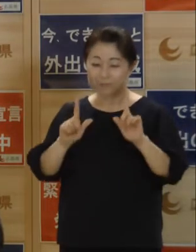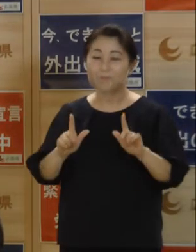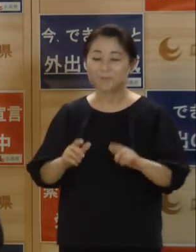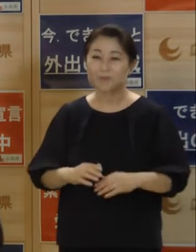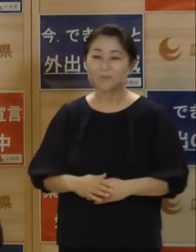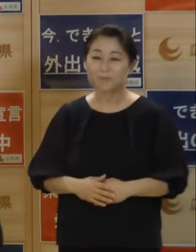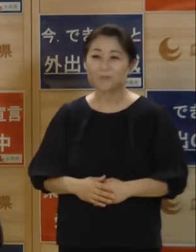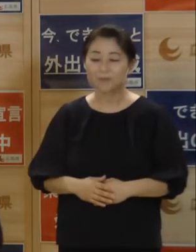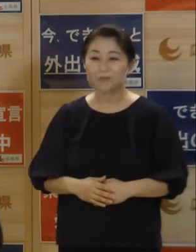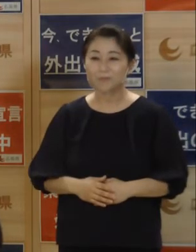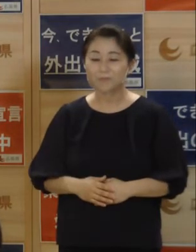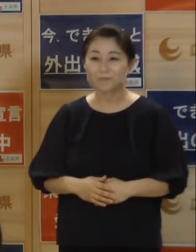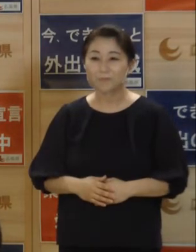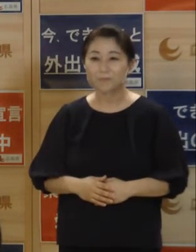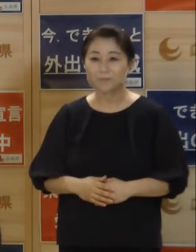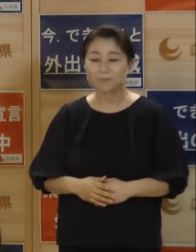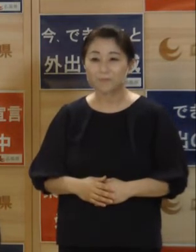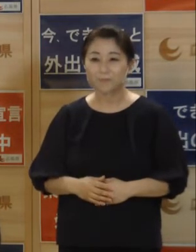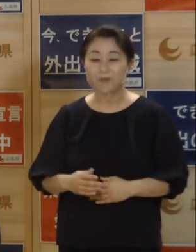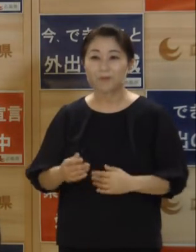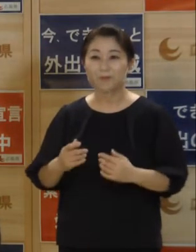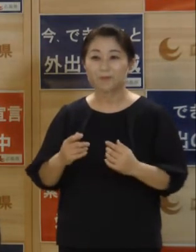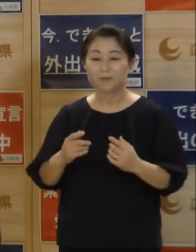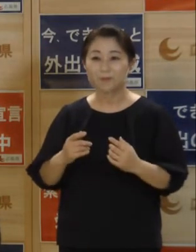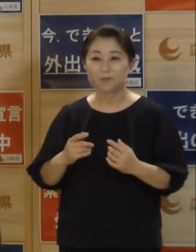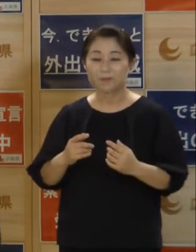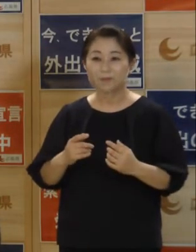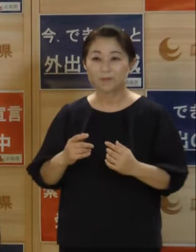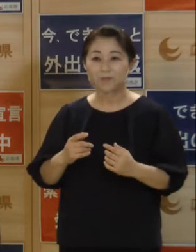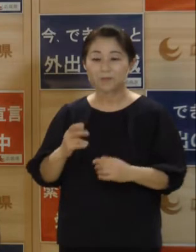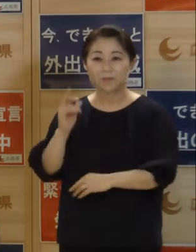まさにこのピンポイントで制度、